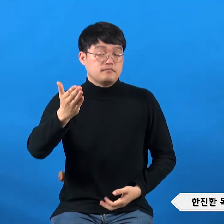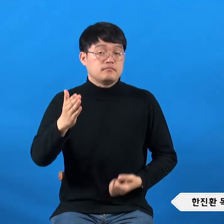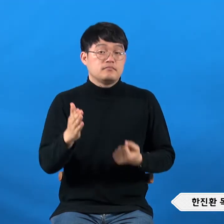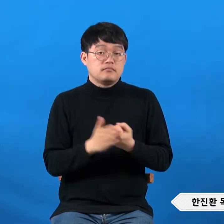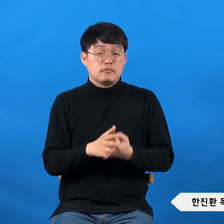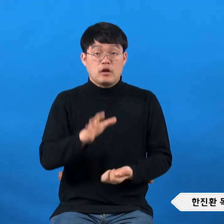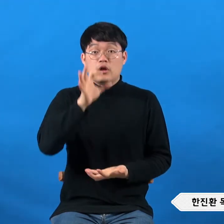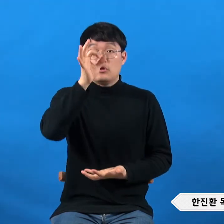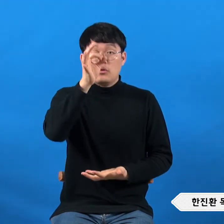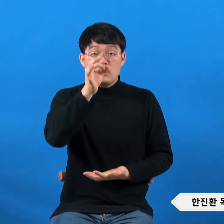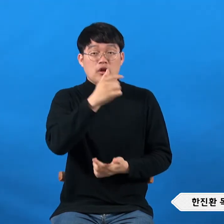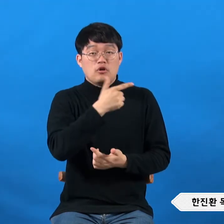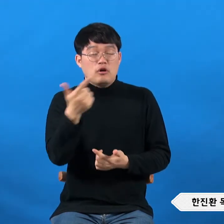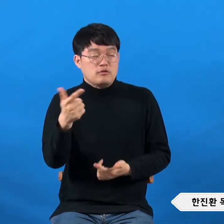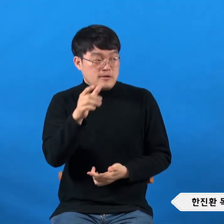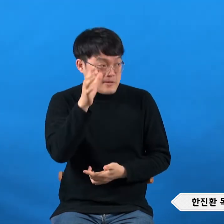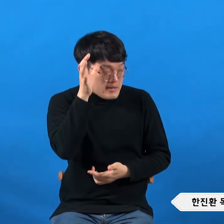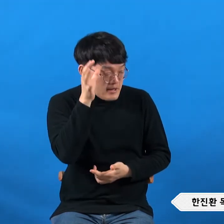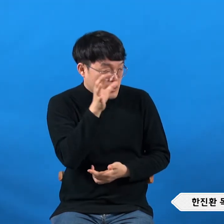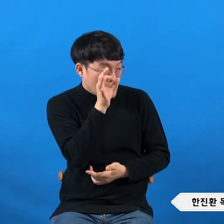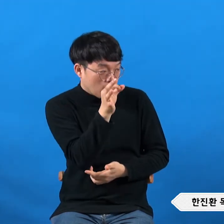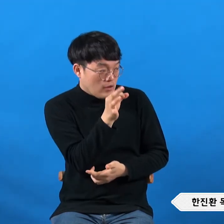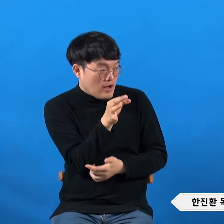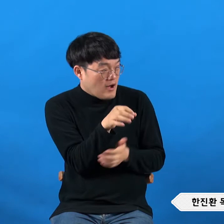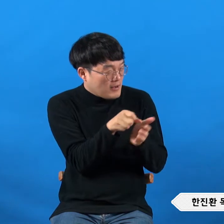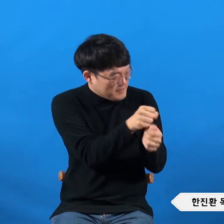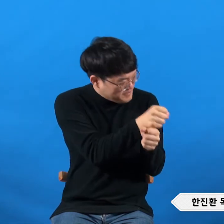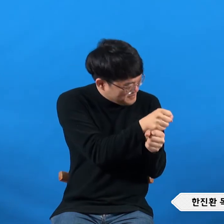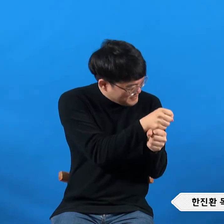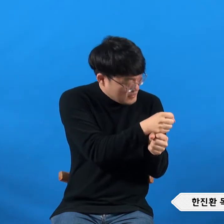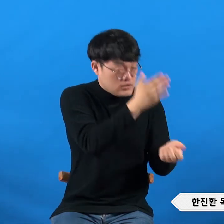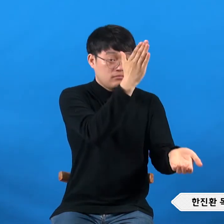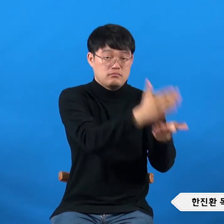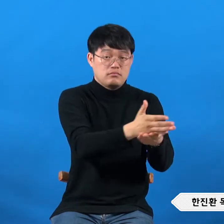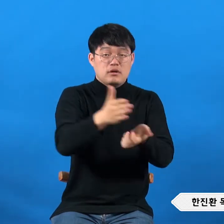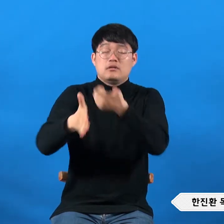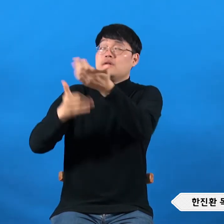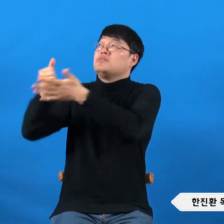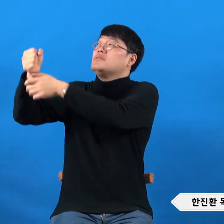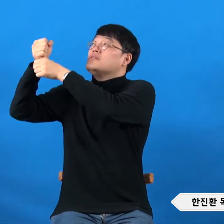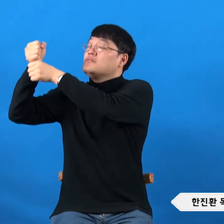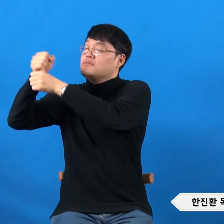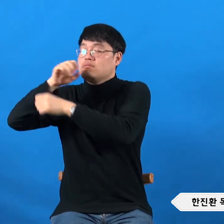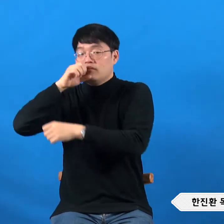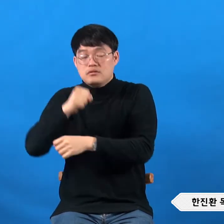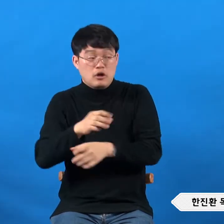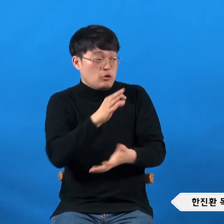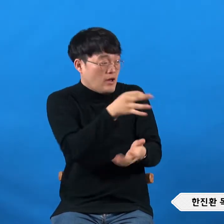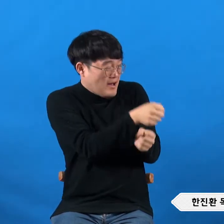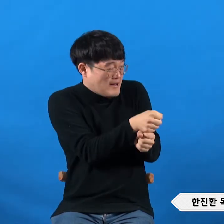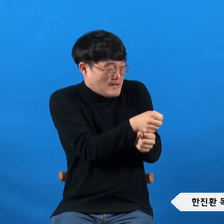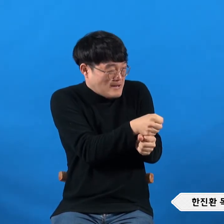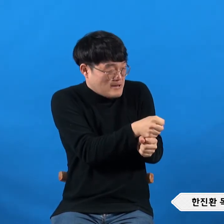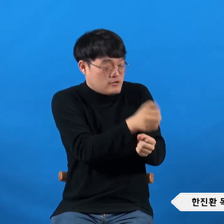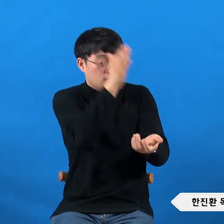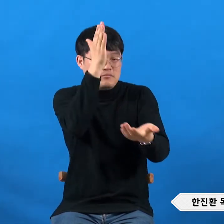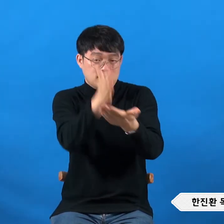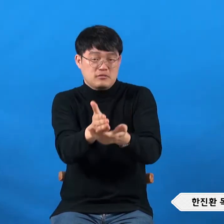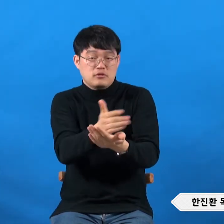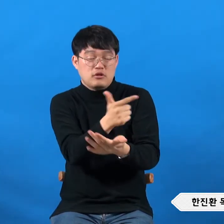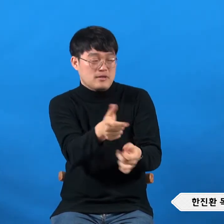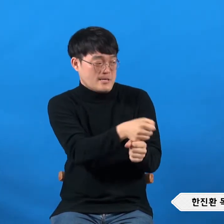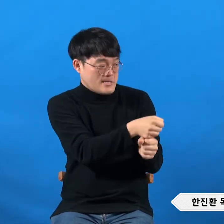그래서 돈에 너무 기대지는 마십시오. 하나님을 의지해야지 돈을 너무 의지하지는